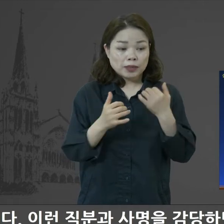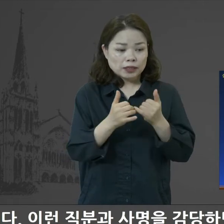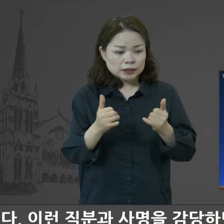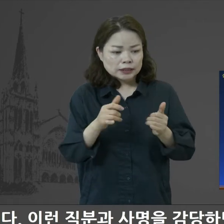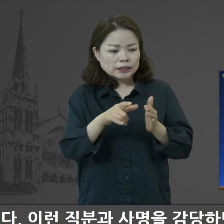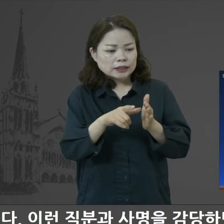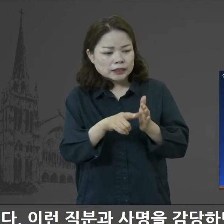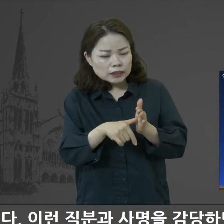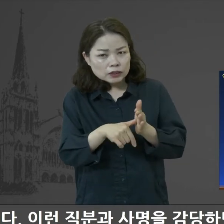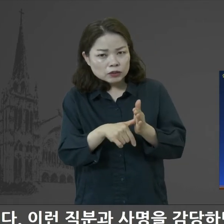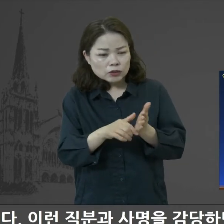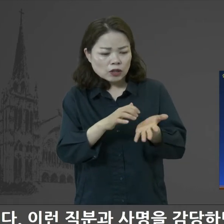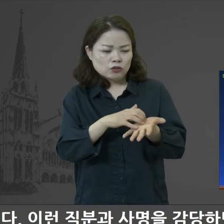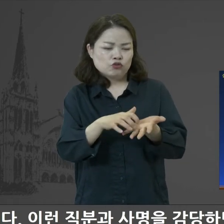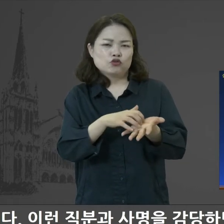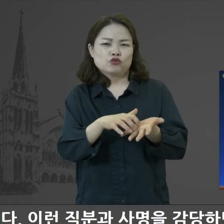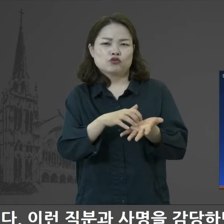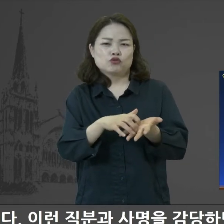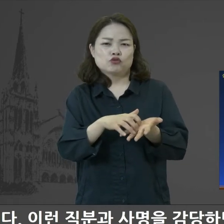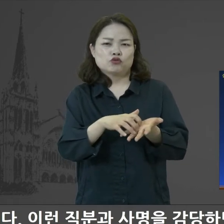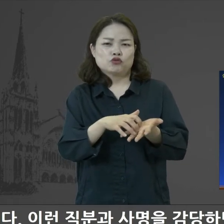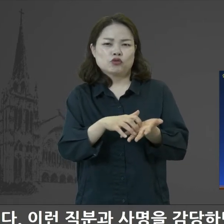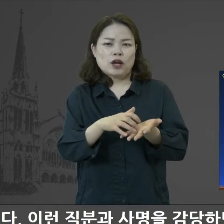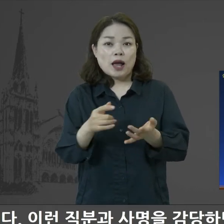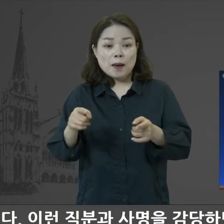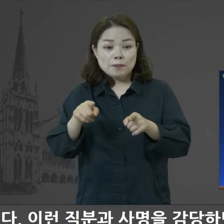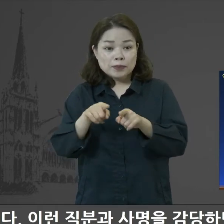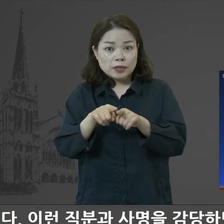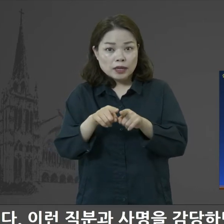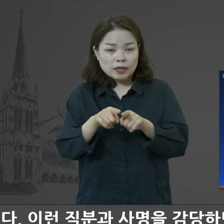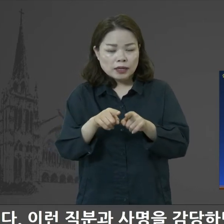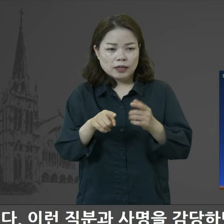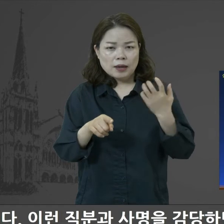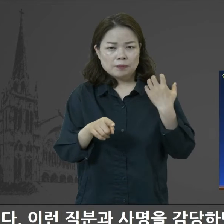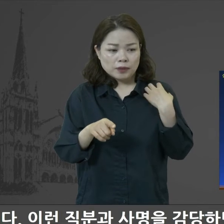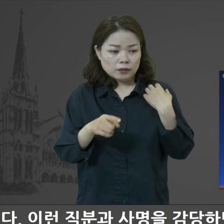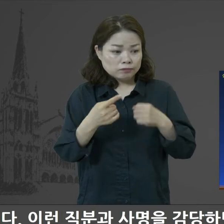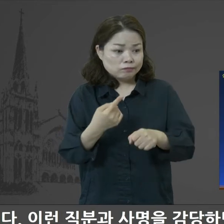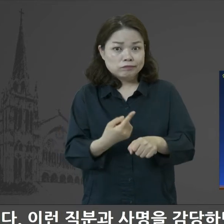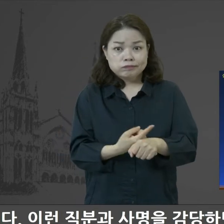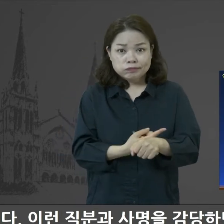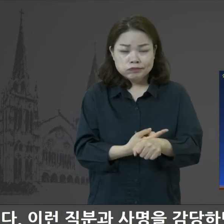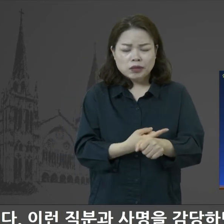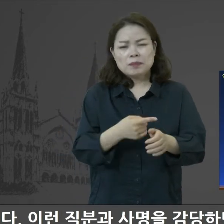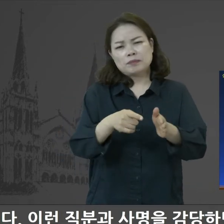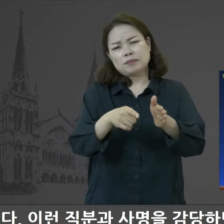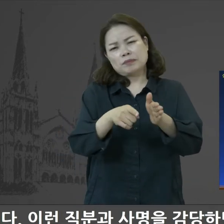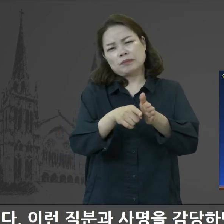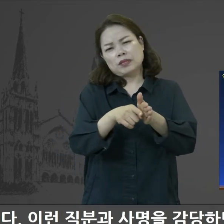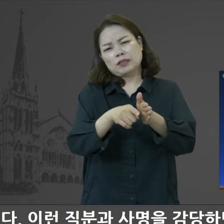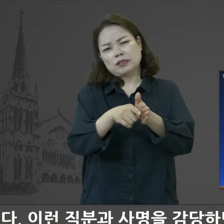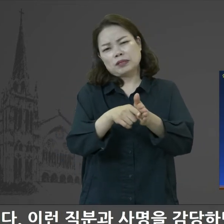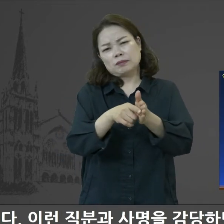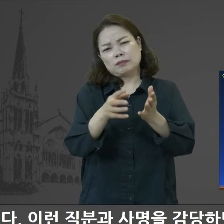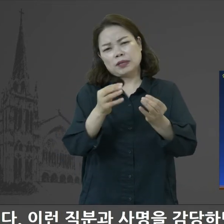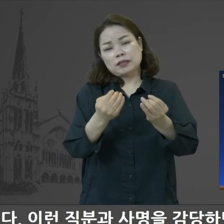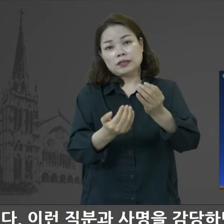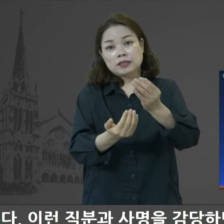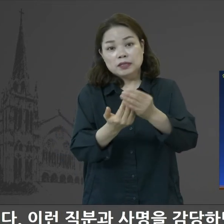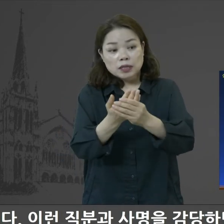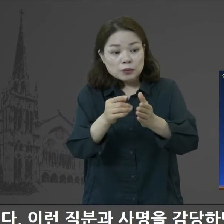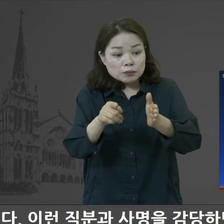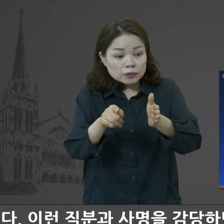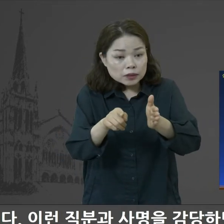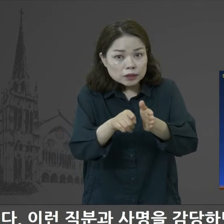그 시간들 횟수만큼이나 함께 사역을 감당하면 자연스럽게 믿음의 동역자들이 많아야 되죠.